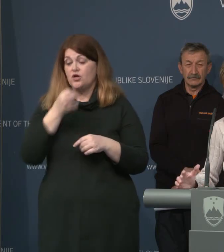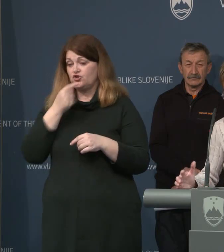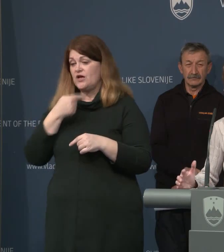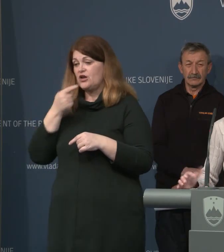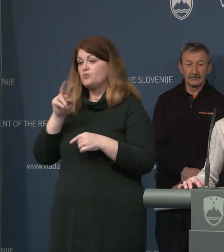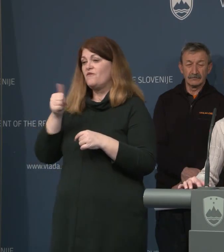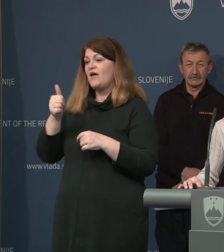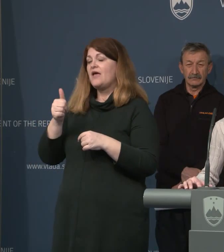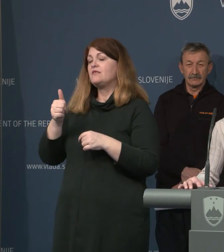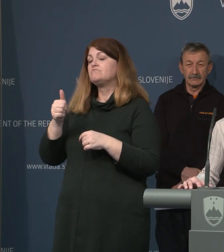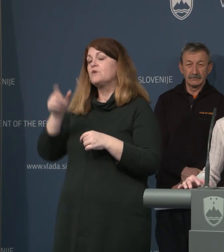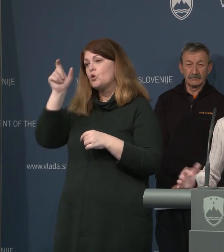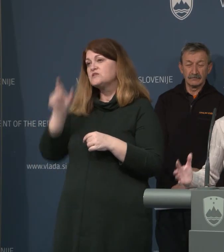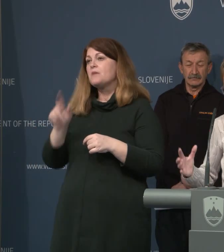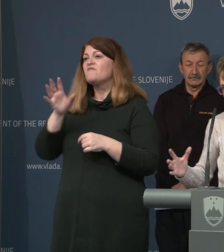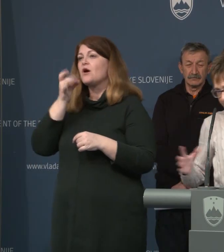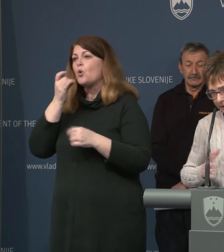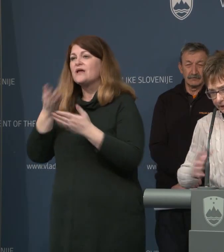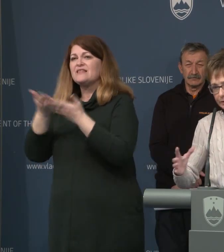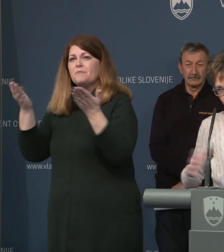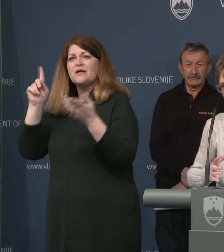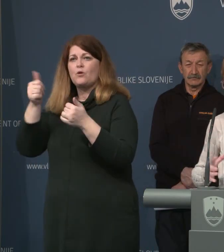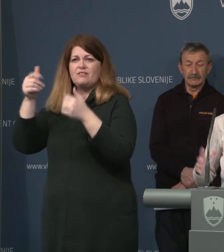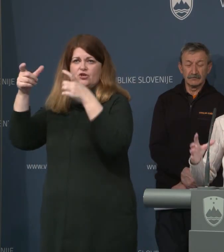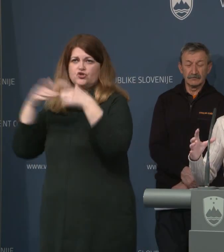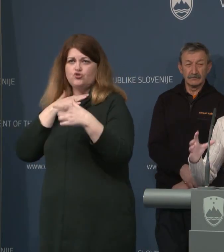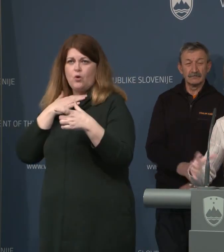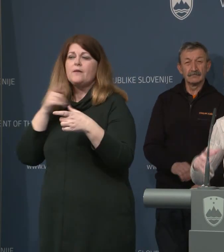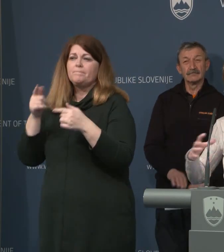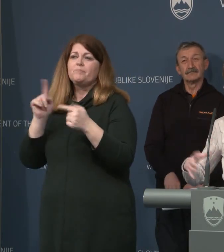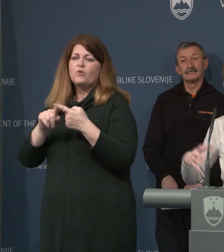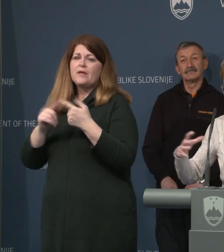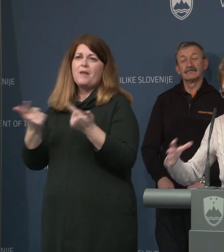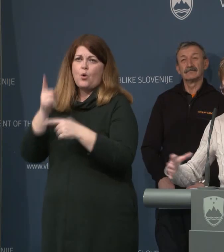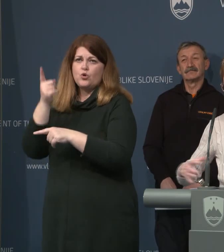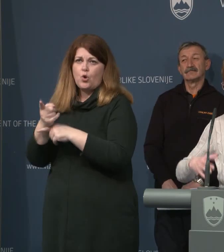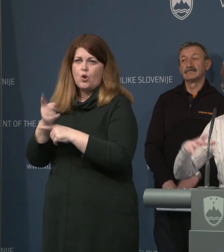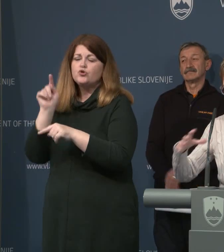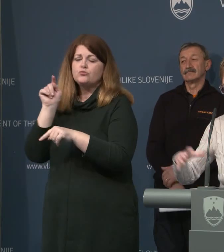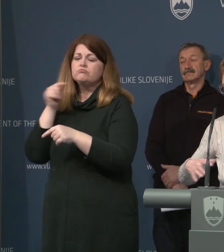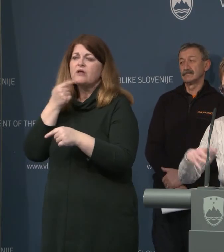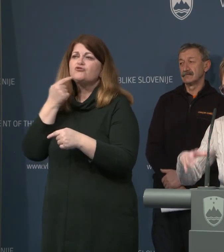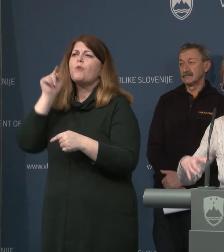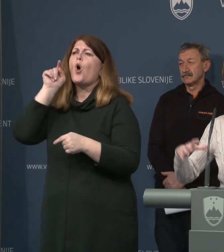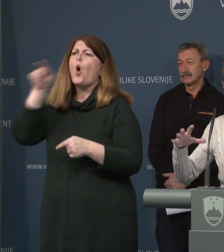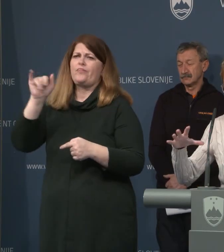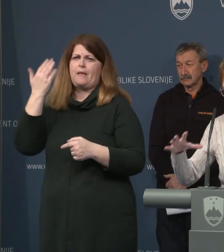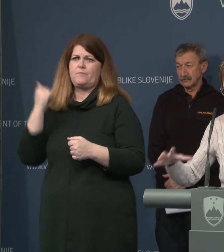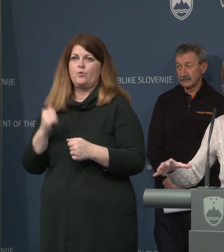šoli, običajno je določljiva. Ampak glede na to, da sedaj spremljamo